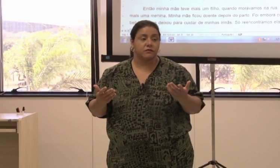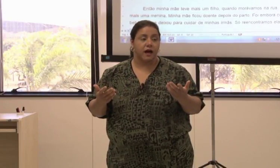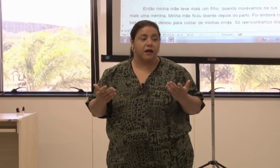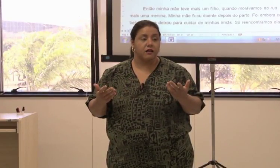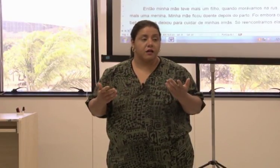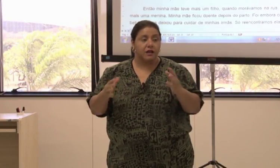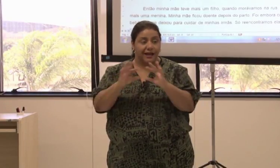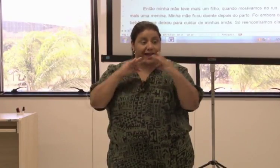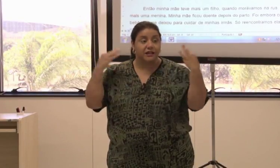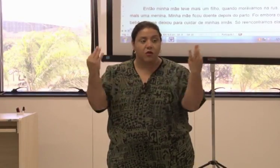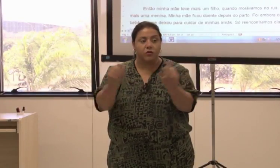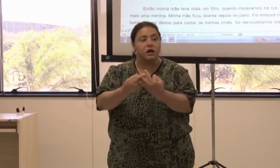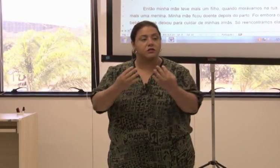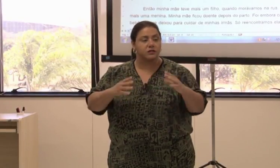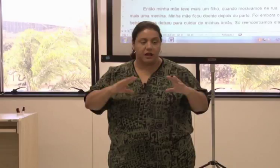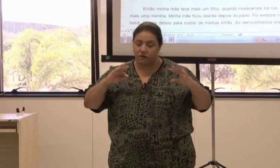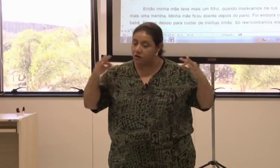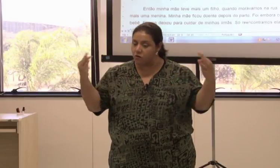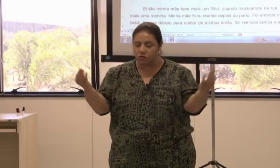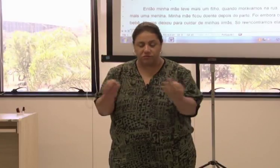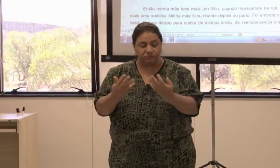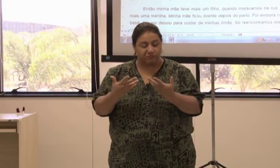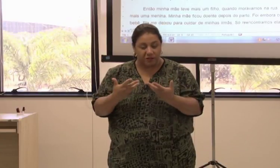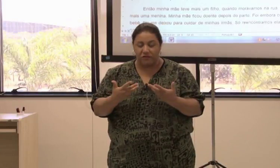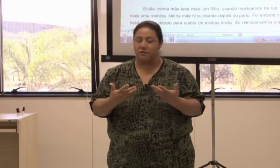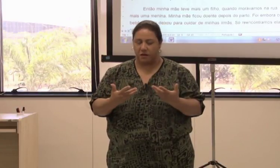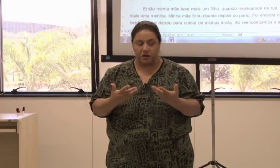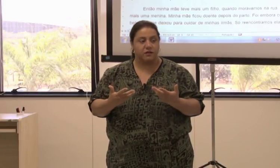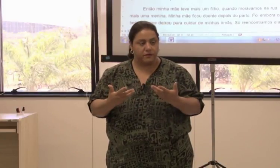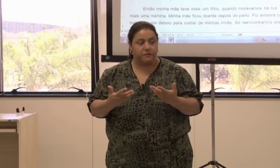Tá? E aí, ela está contando. Você tem que vir com...